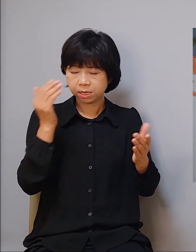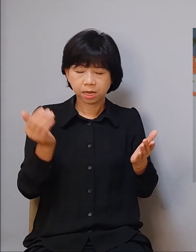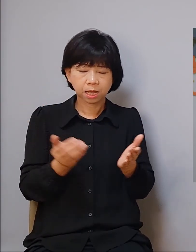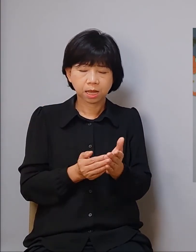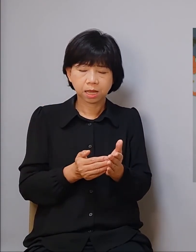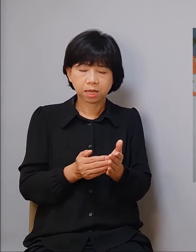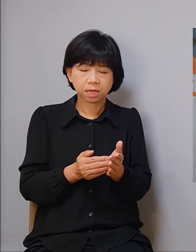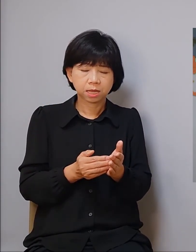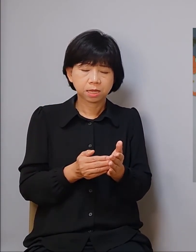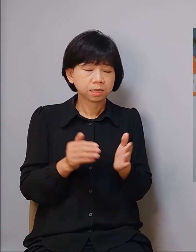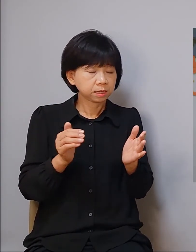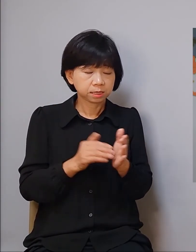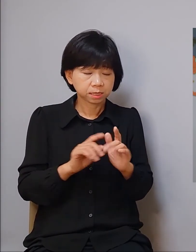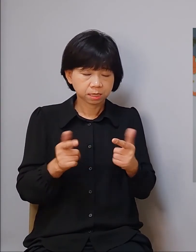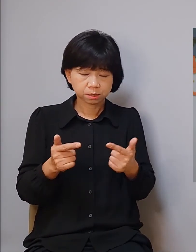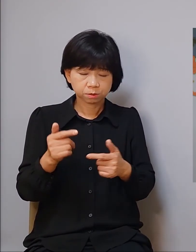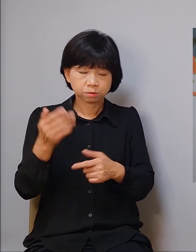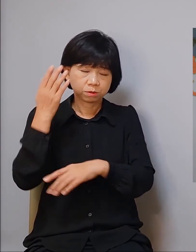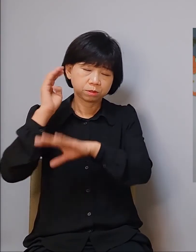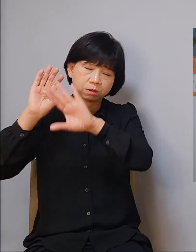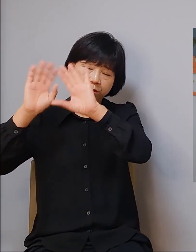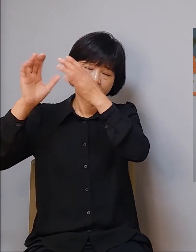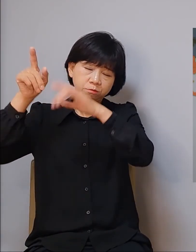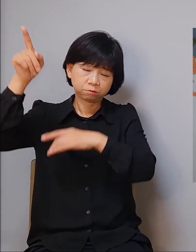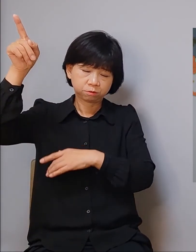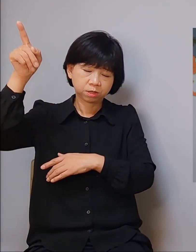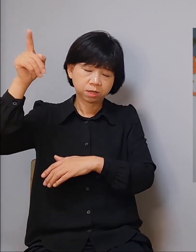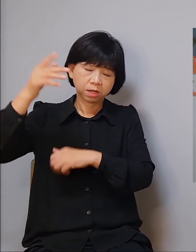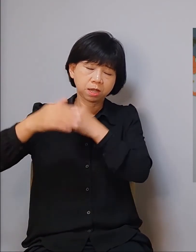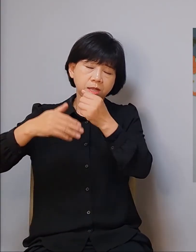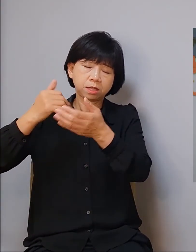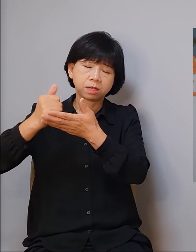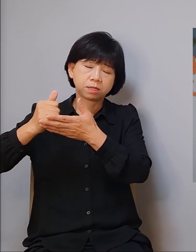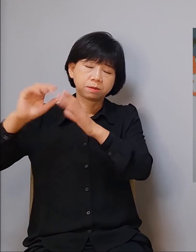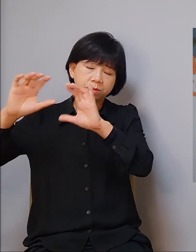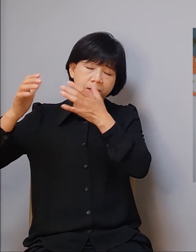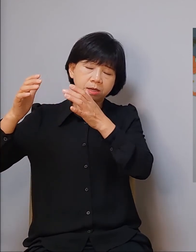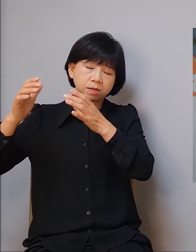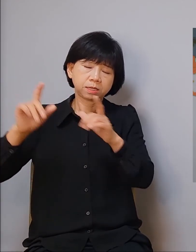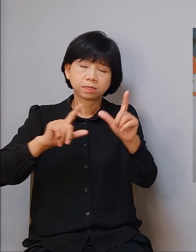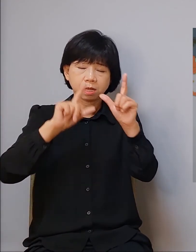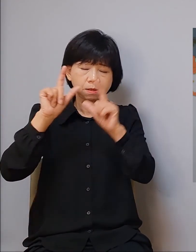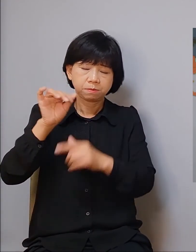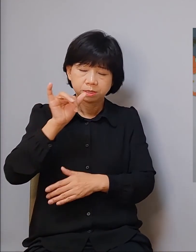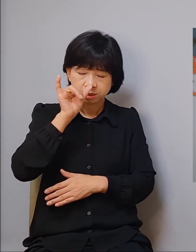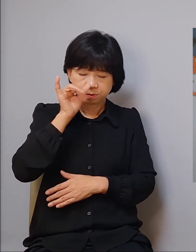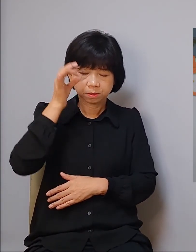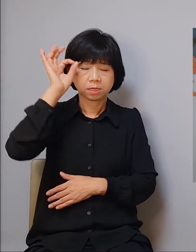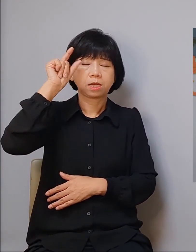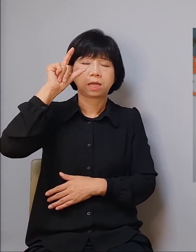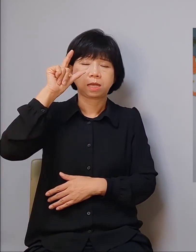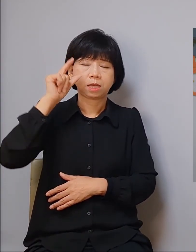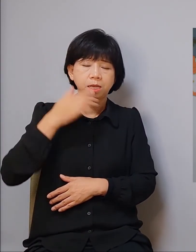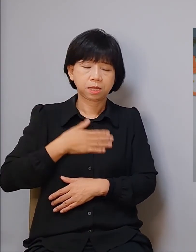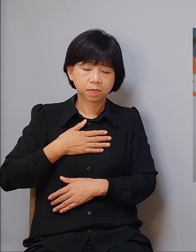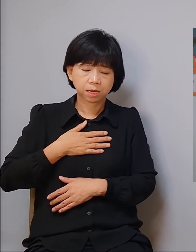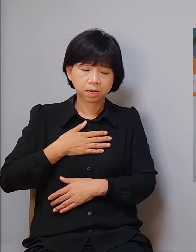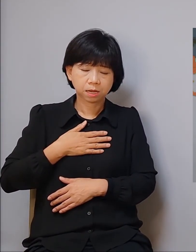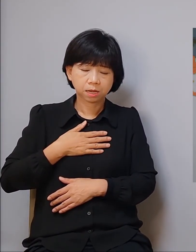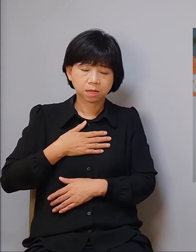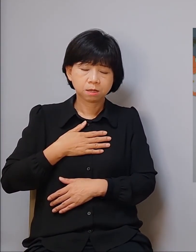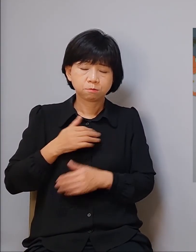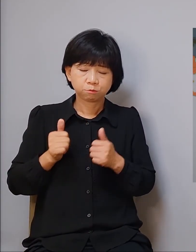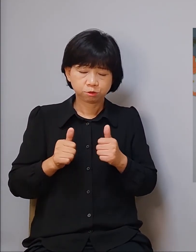저 천국 하늘나라의 삶이 있음을 깨닫고 부지런히 믿음 생활할 수 있는 우리들 되게 하여 주실